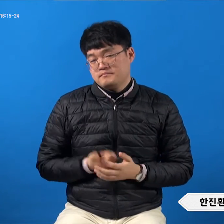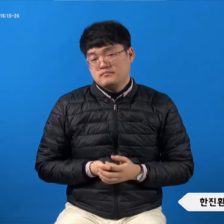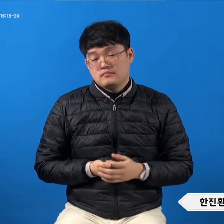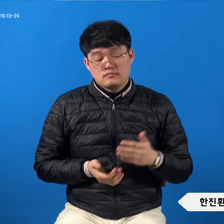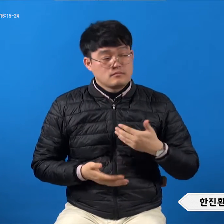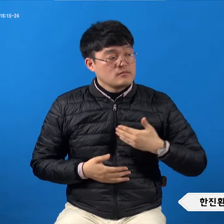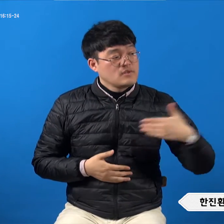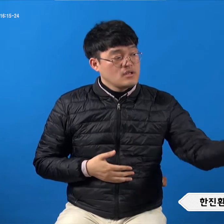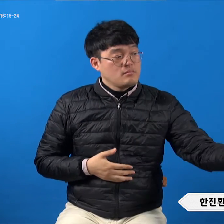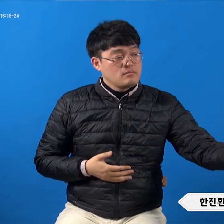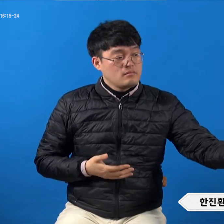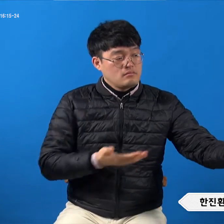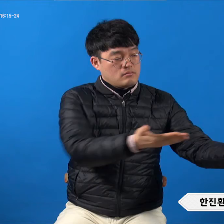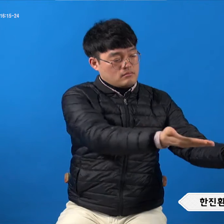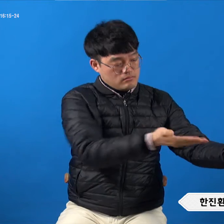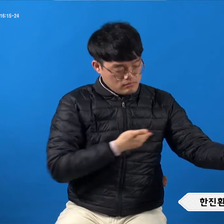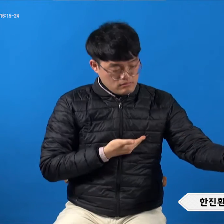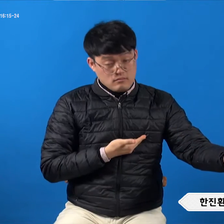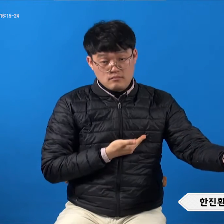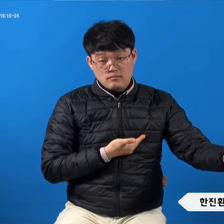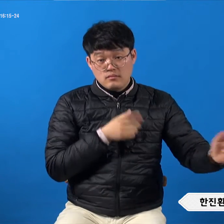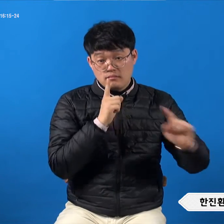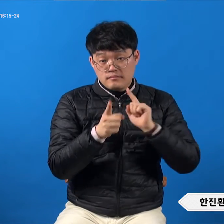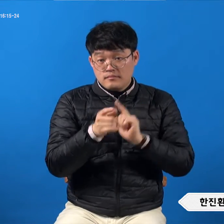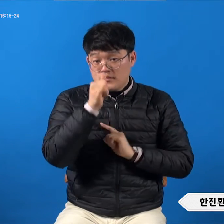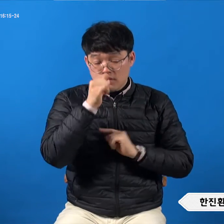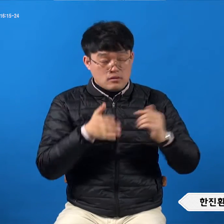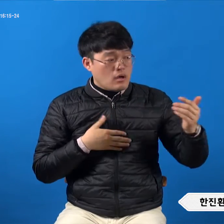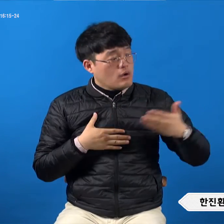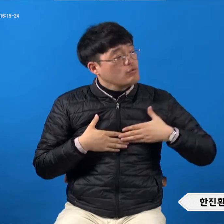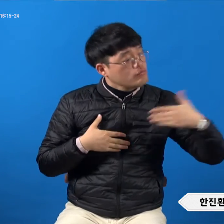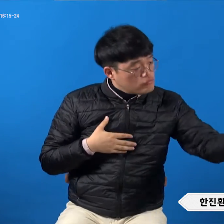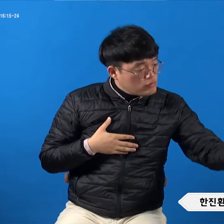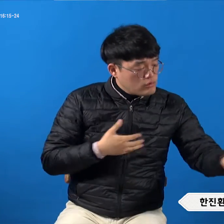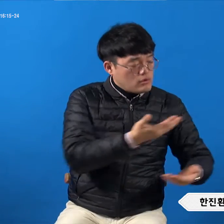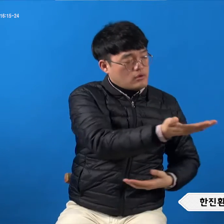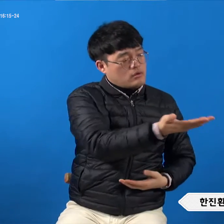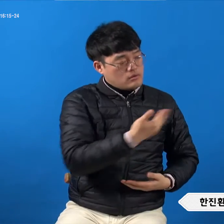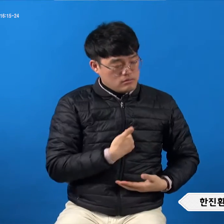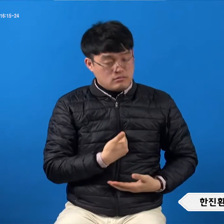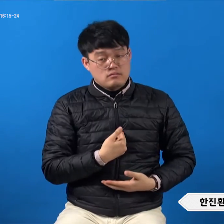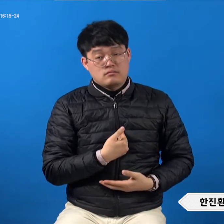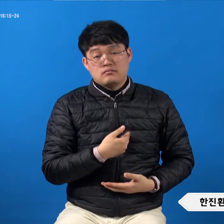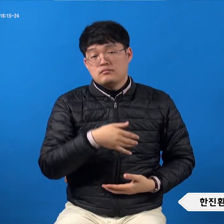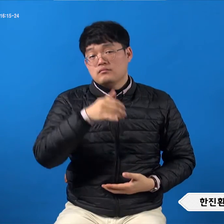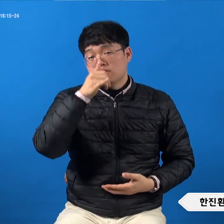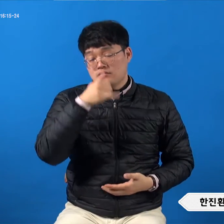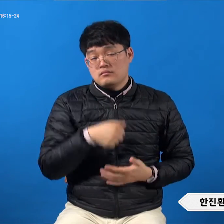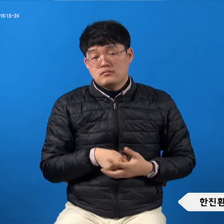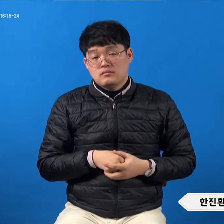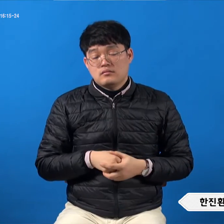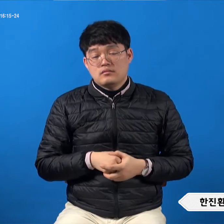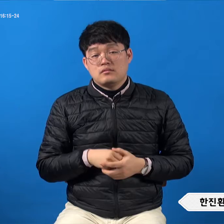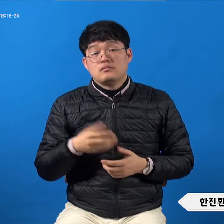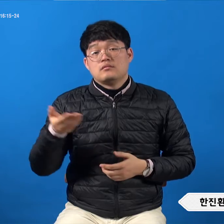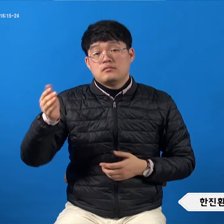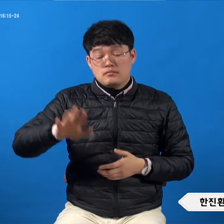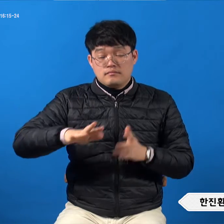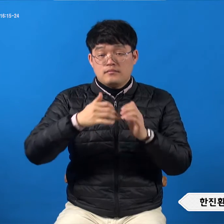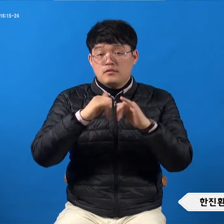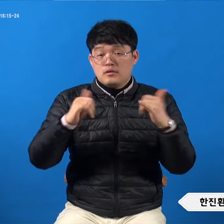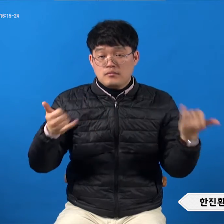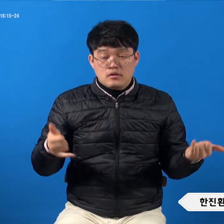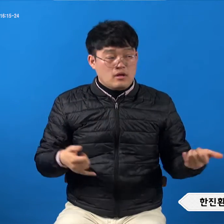Give and take라는 말이 그냥 나왔겠습니까? Give and take, 그 망고불변의 진리입니다. 근데 자꾸